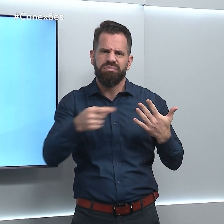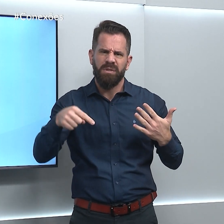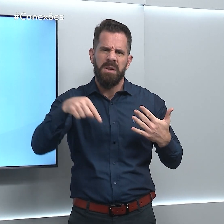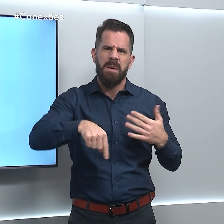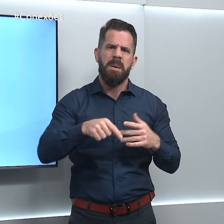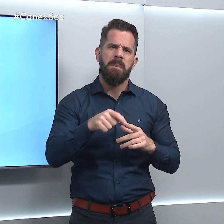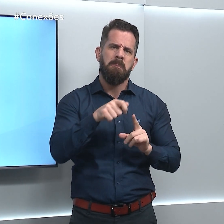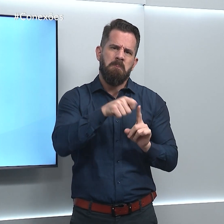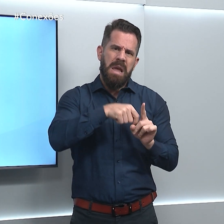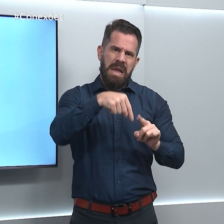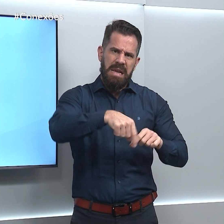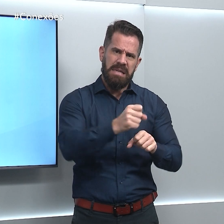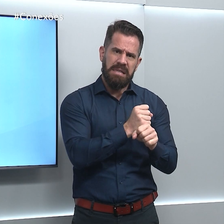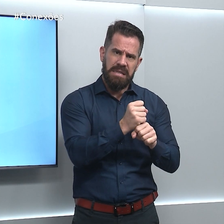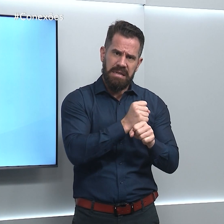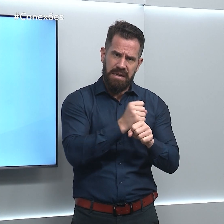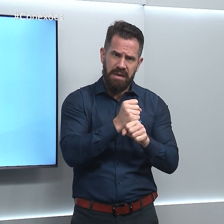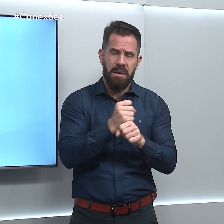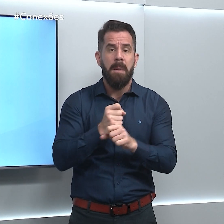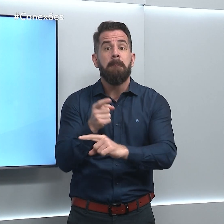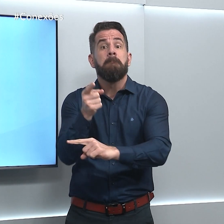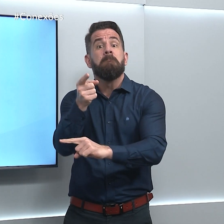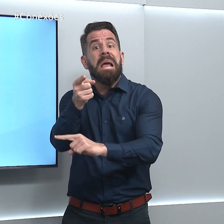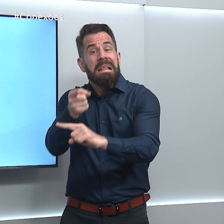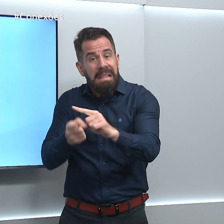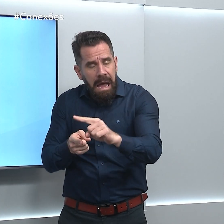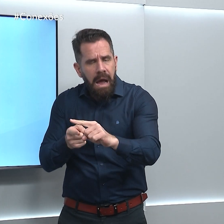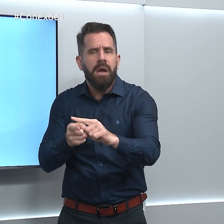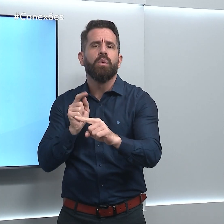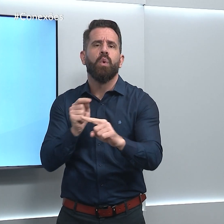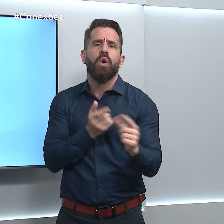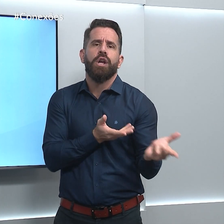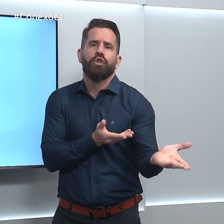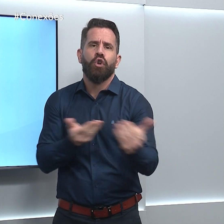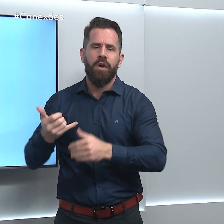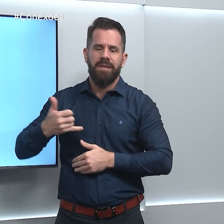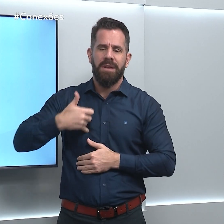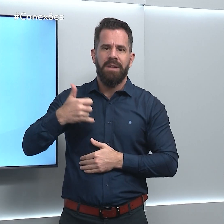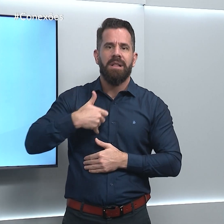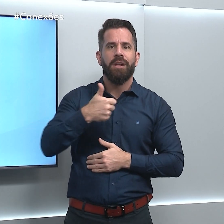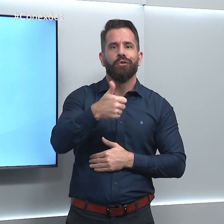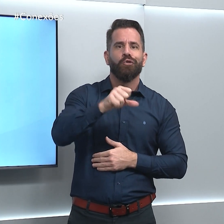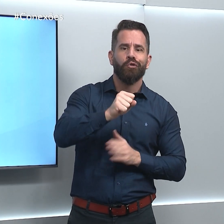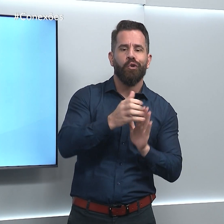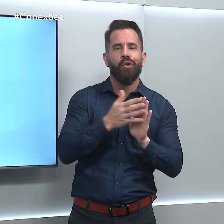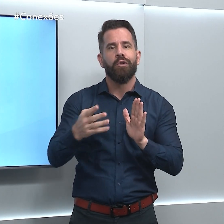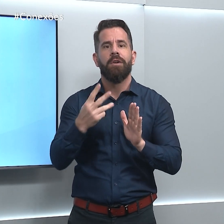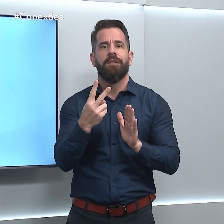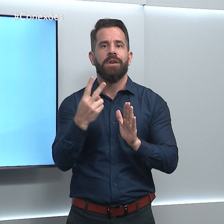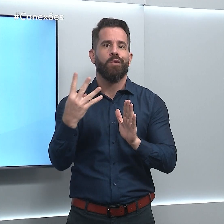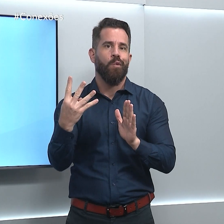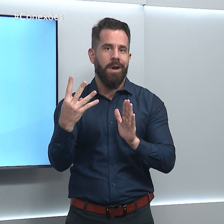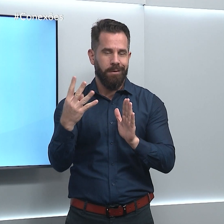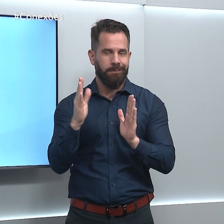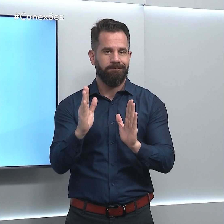ano, mais da metade foram ocupadas por jovens de 18 a 24 anos.